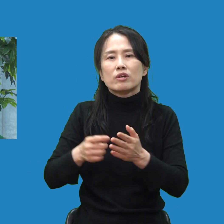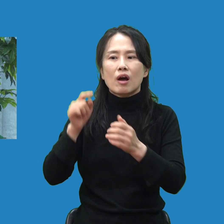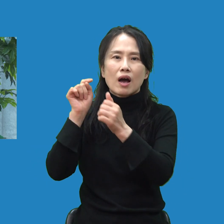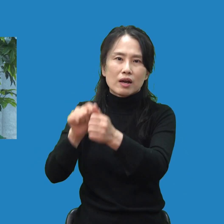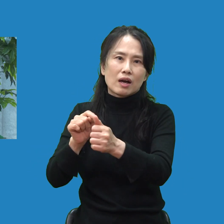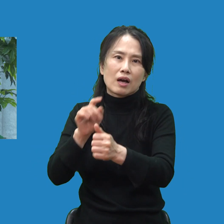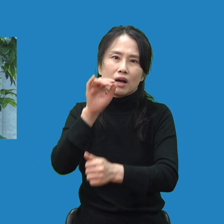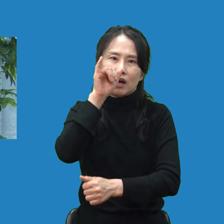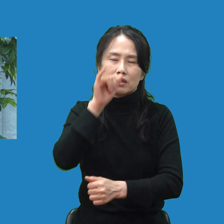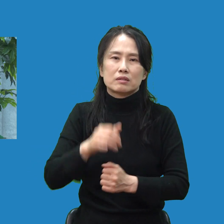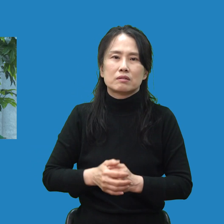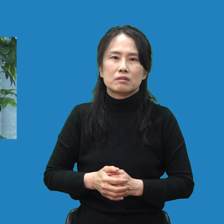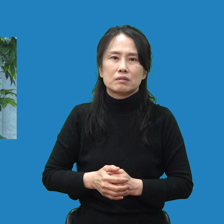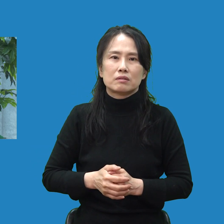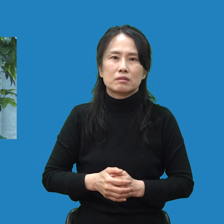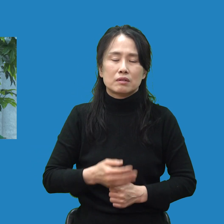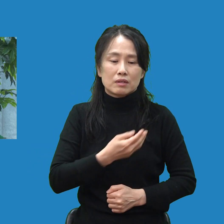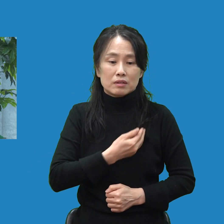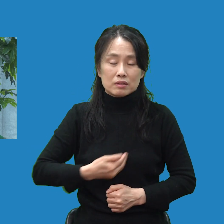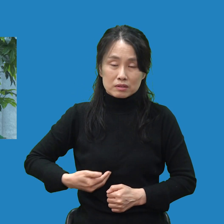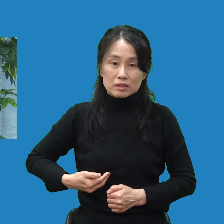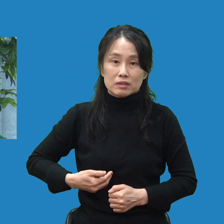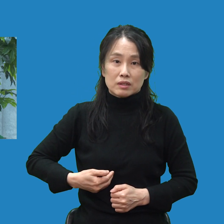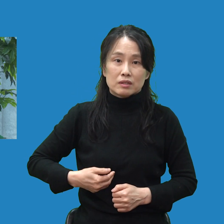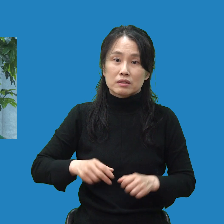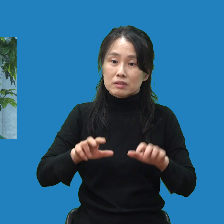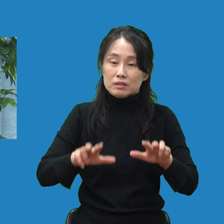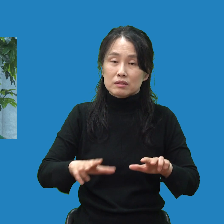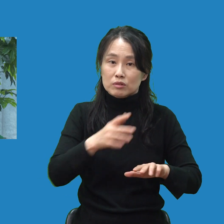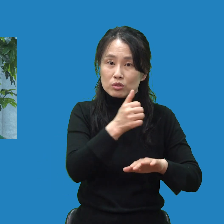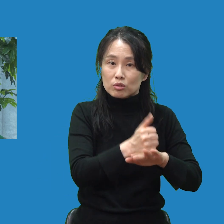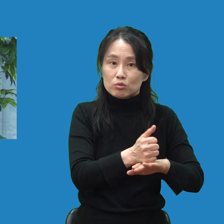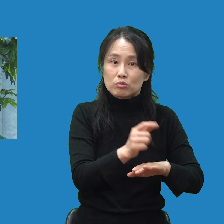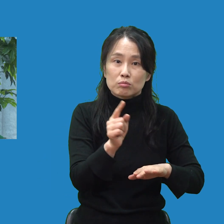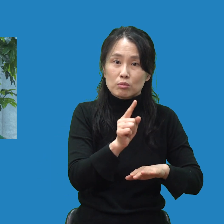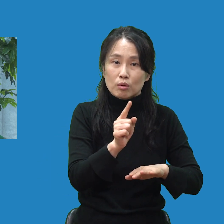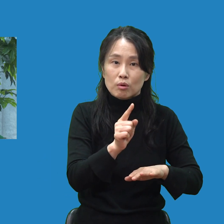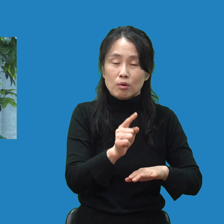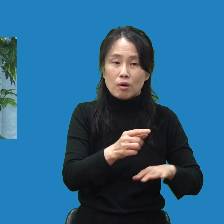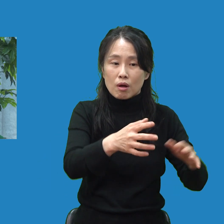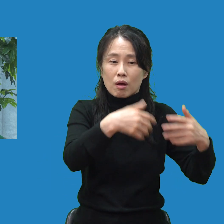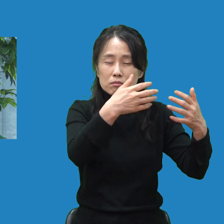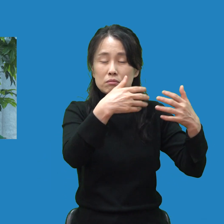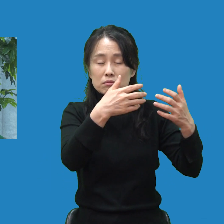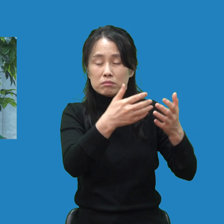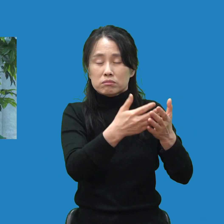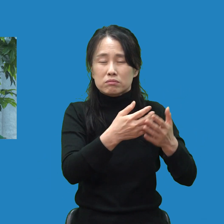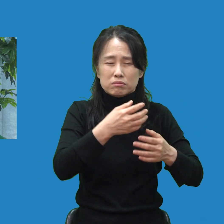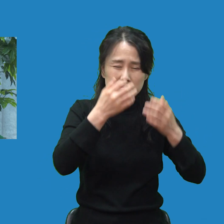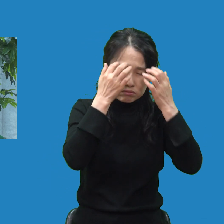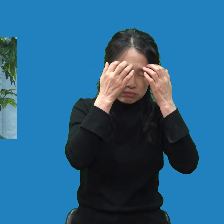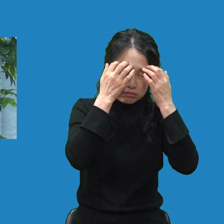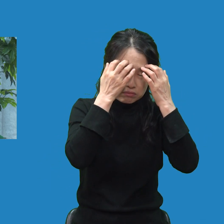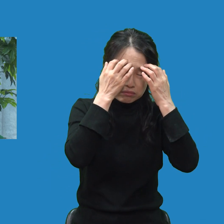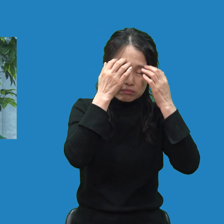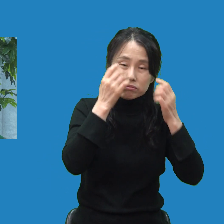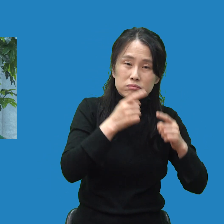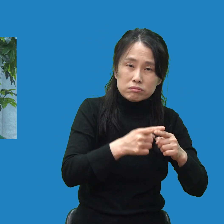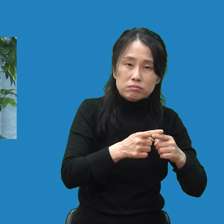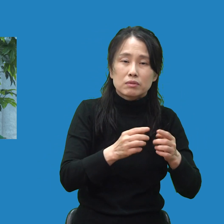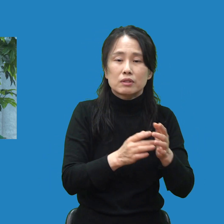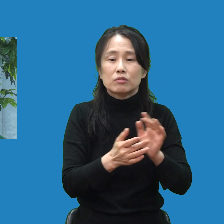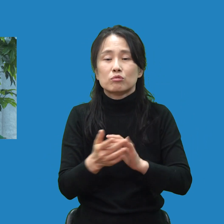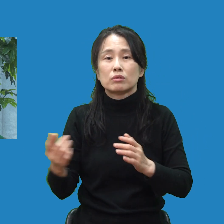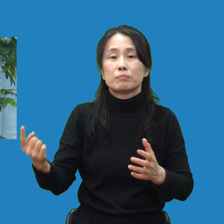베세다로 가려던 제자들은 결국 어디로 가게 됐습니까? 맞바람으로 고생하다가 예수님